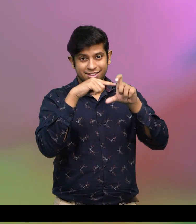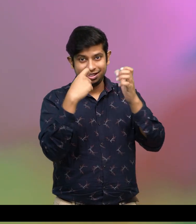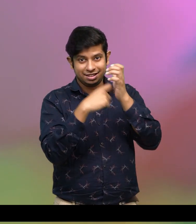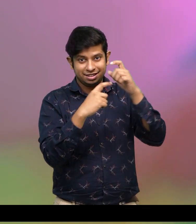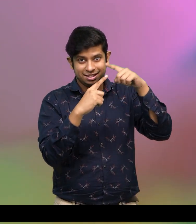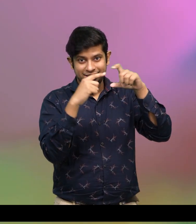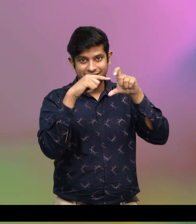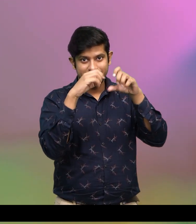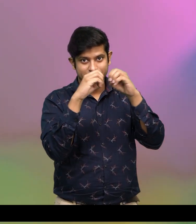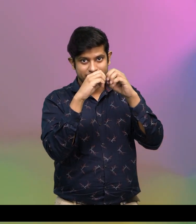వెట్టిబ్రాటా.